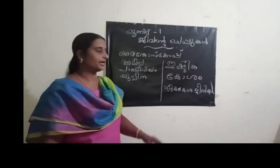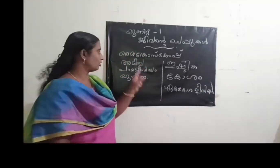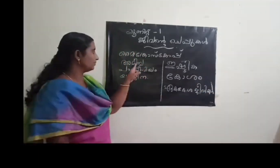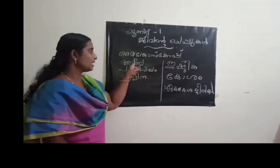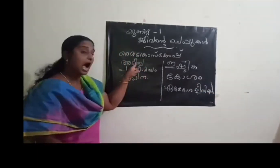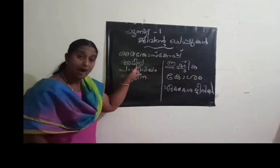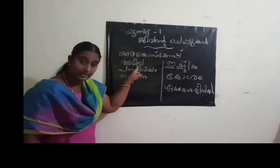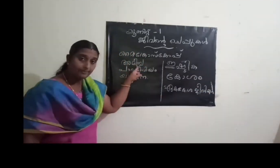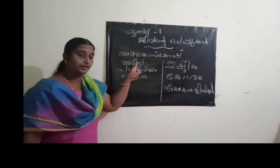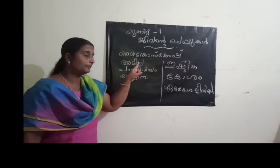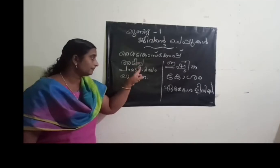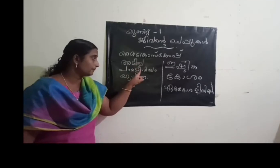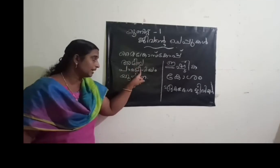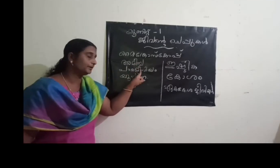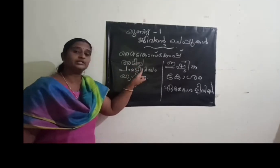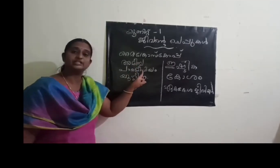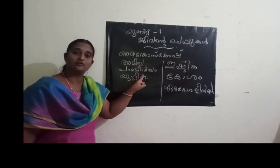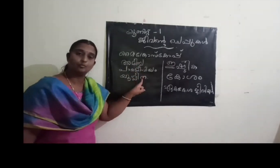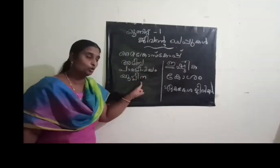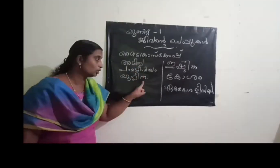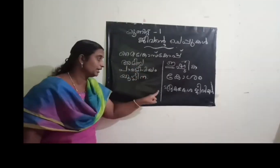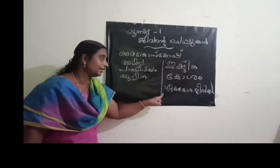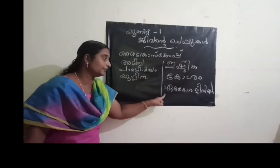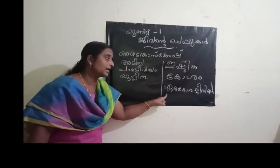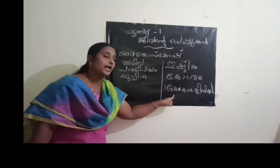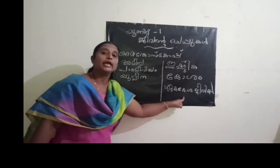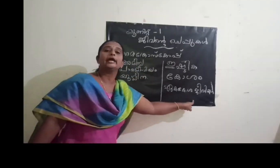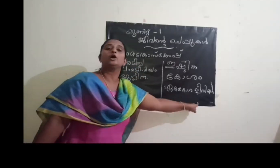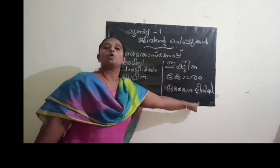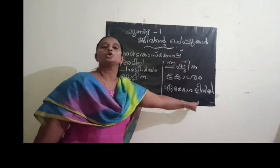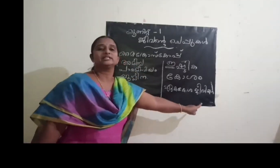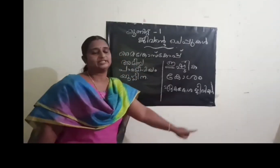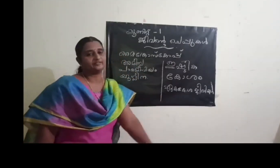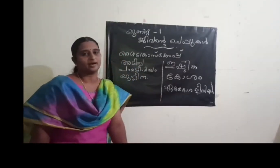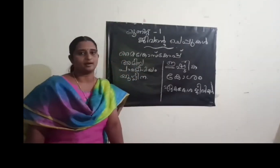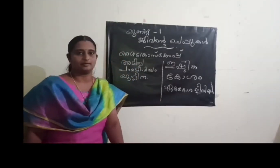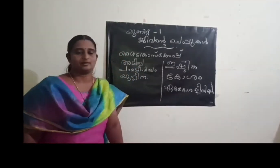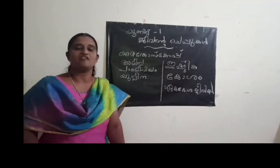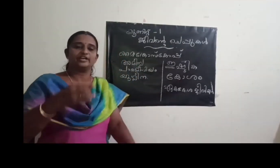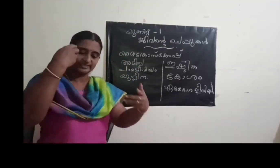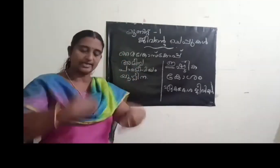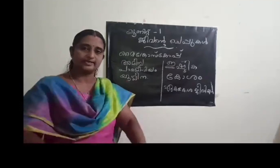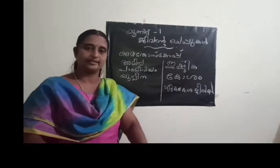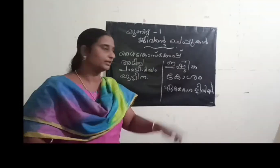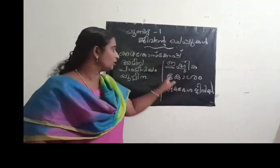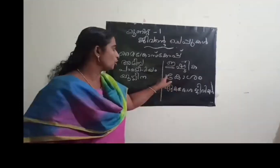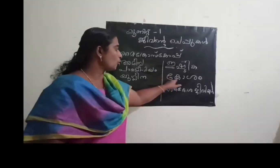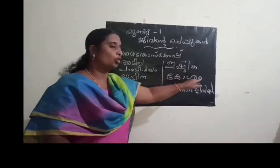മനസ്സിലായോ? അപ്പം അമീബയും പാരമീസിയവും യൂഗ്ലീനയും ഏകകോശ ജീവികളാണ്. അവയുടെ ശരീരത്തിൽ